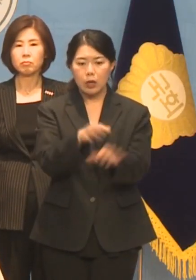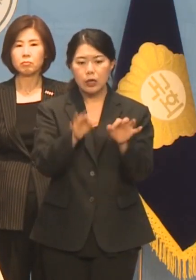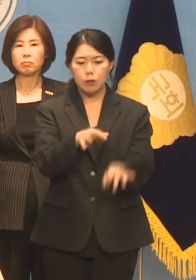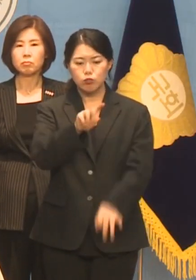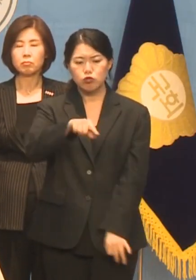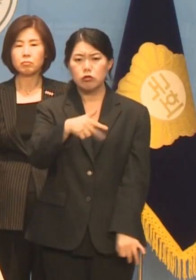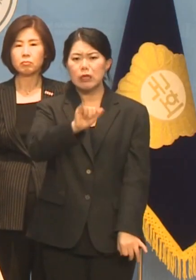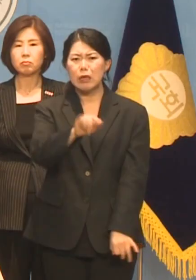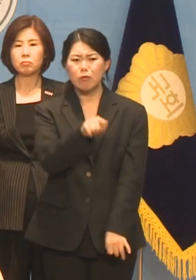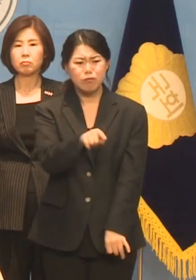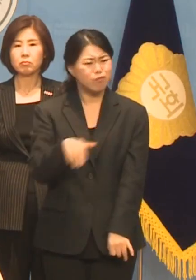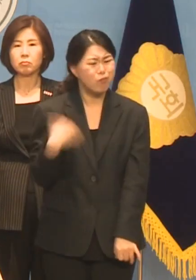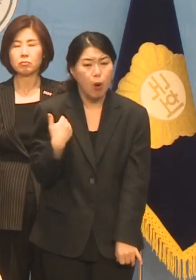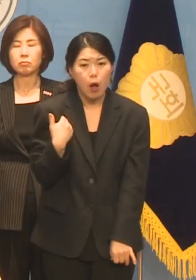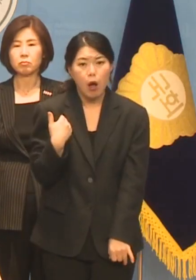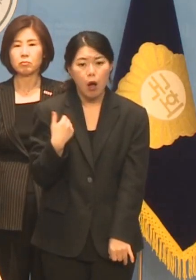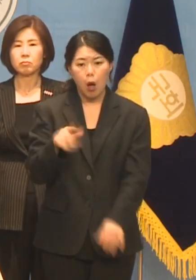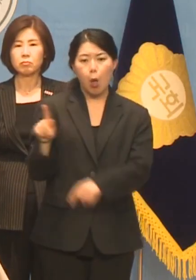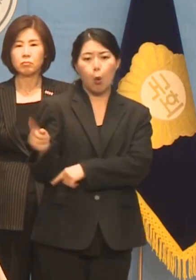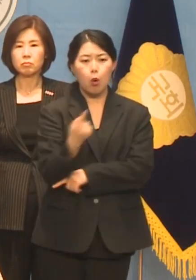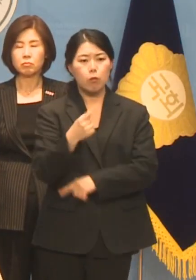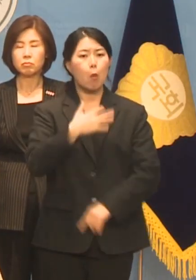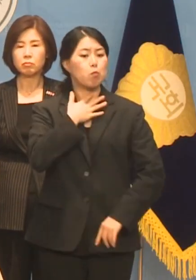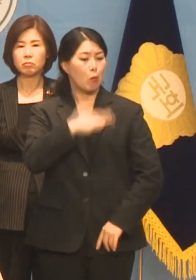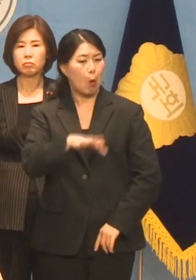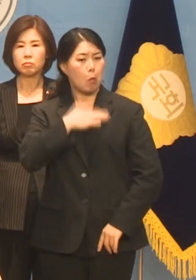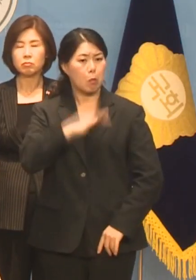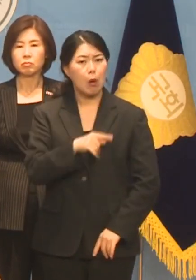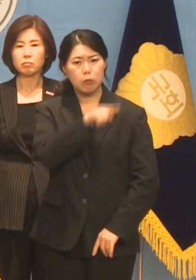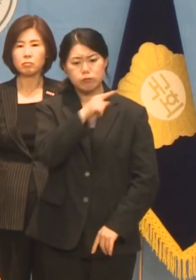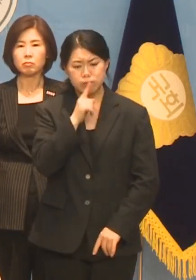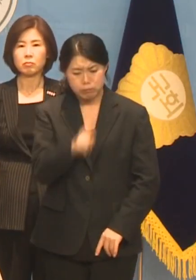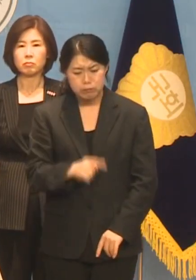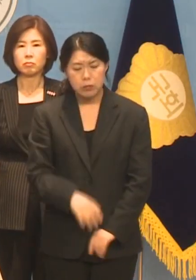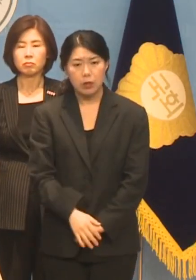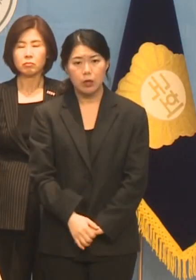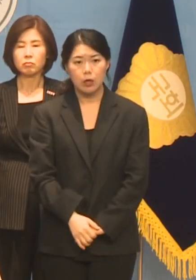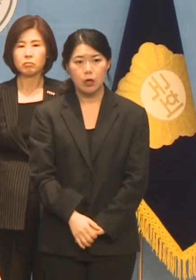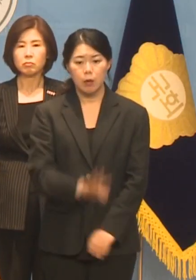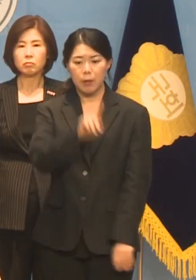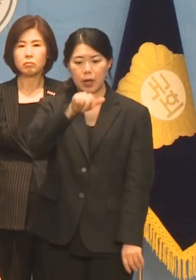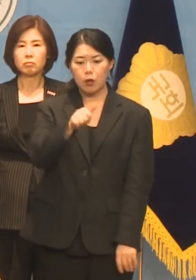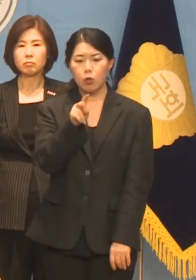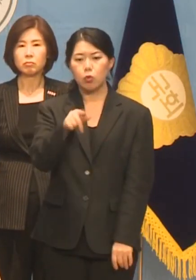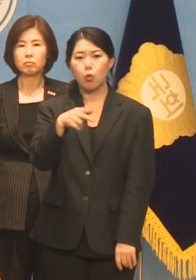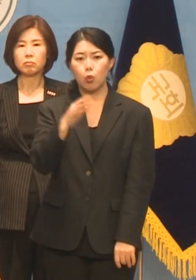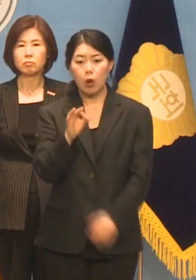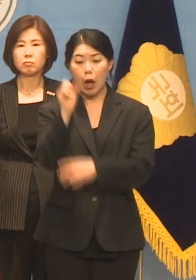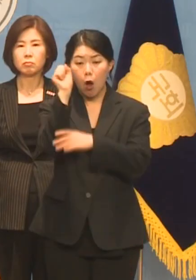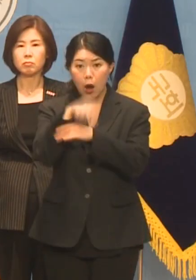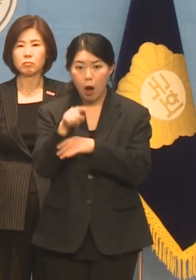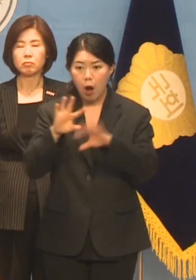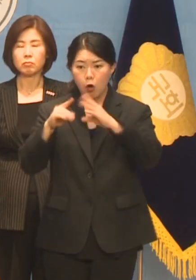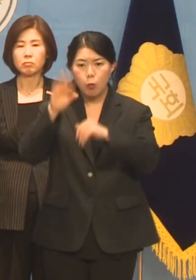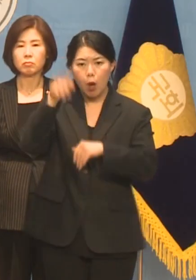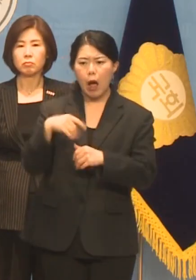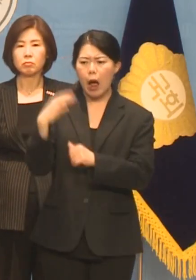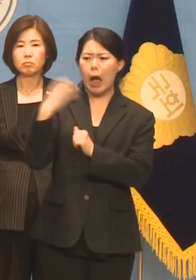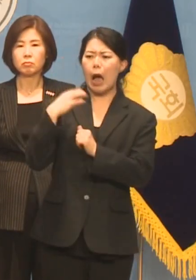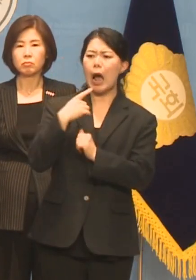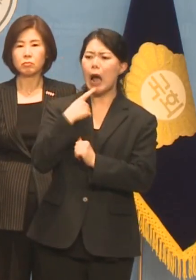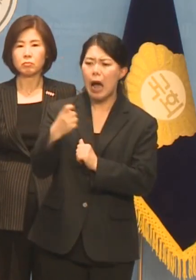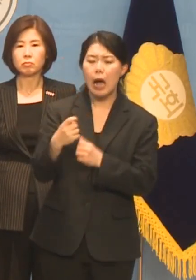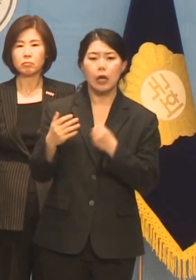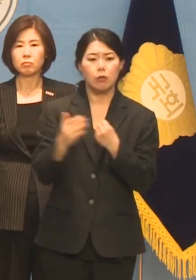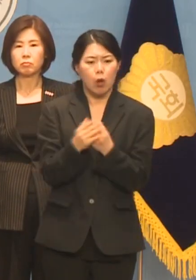씨를 모른다고 했고 골프를 치지 않았다고 발뺌했습니다. 백현동 인허가는 국토부의 협박으로